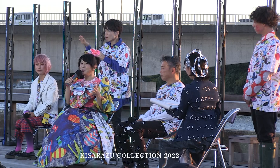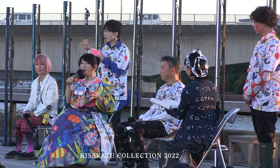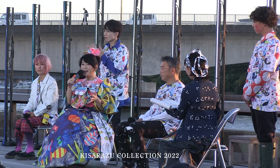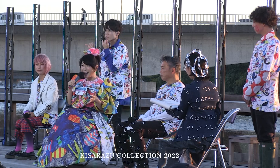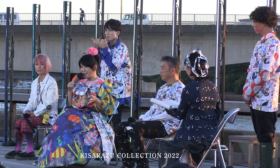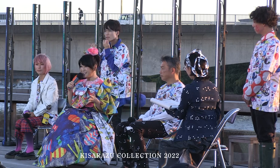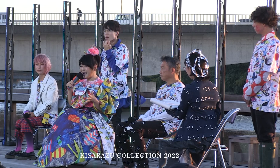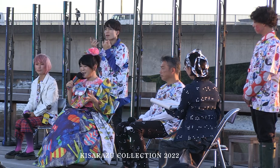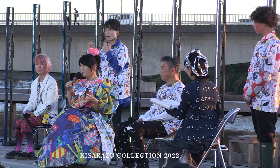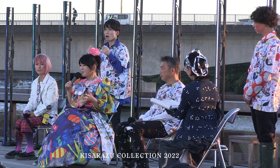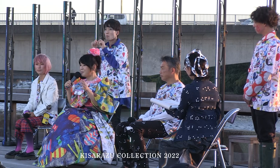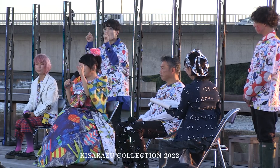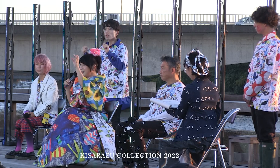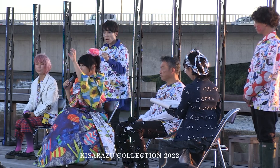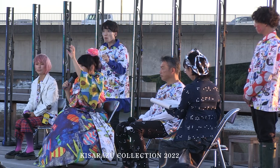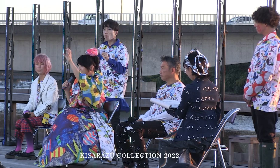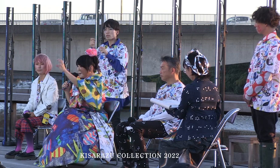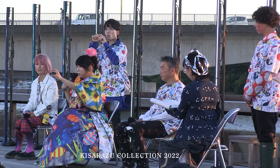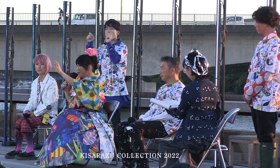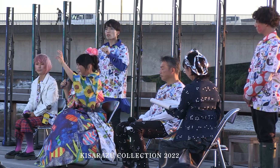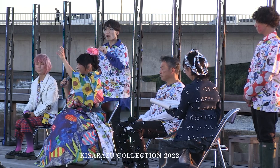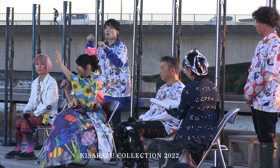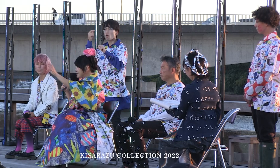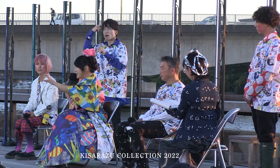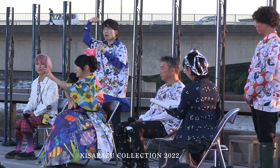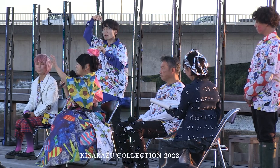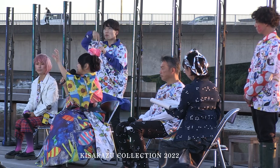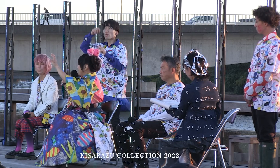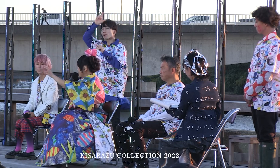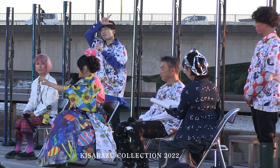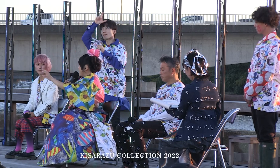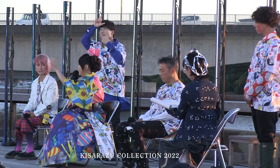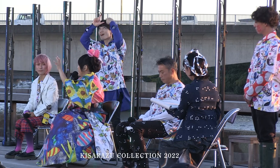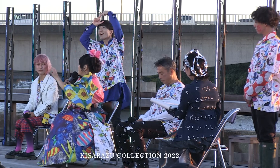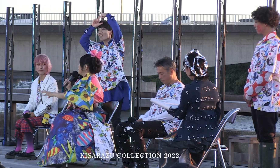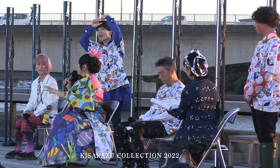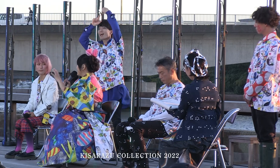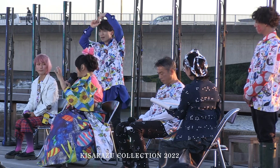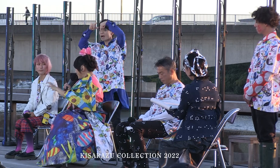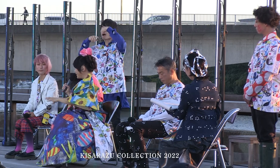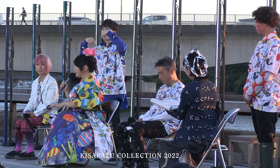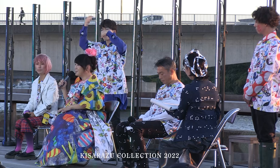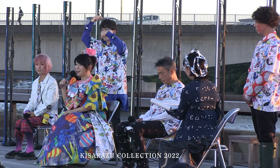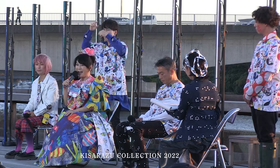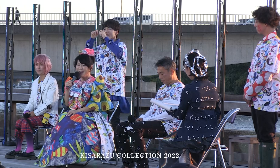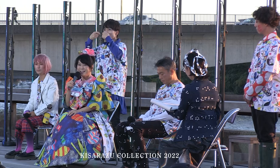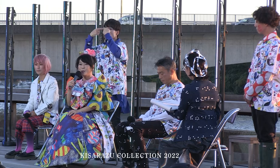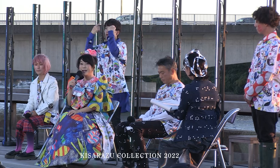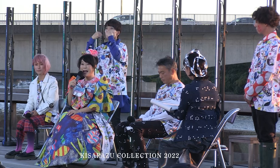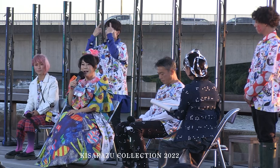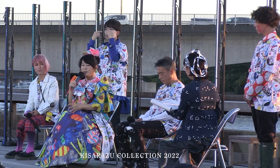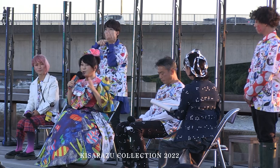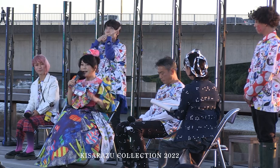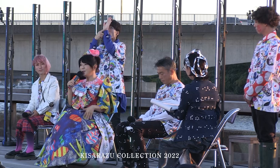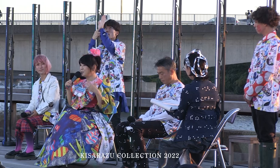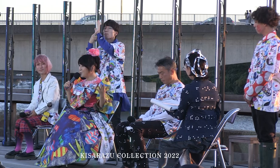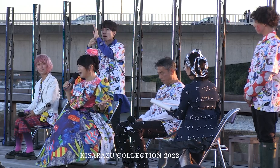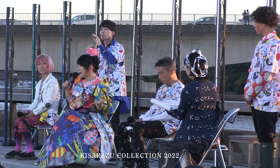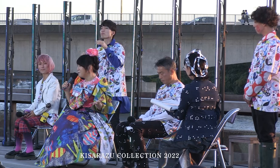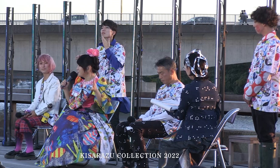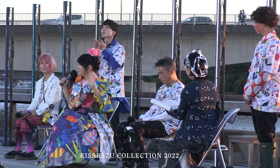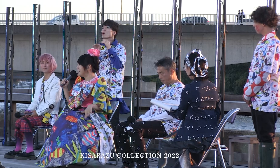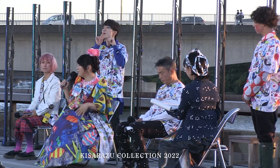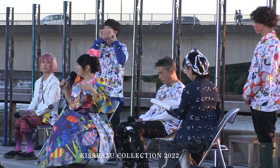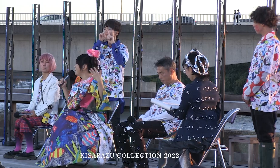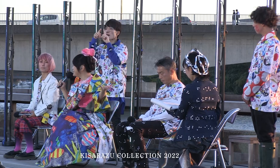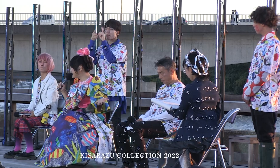をもっと理解して、みんなの頭の上にそれぞれの頭文字がある世の中だと思ってるので、それが隣の人